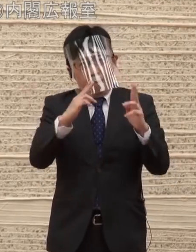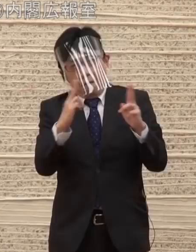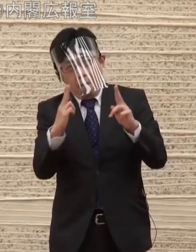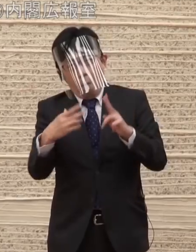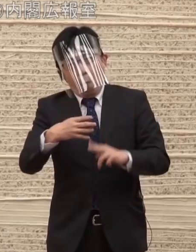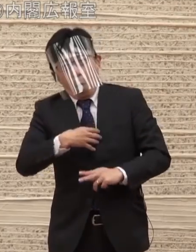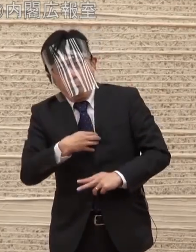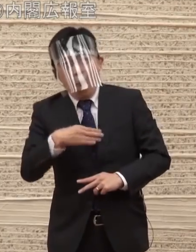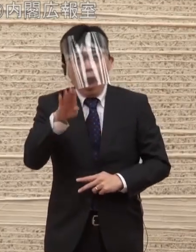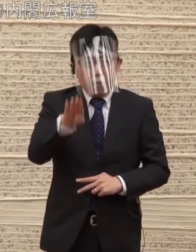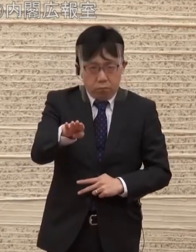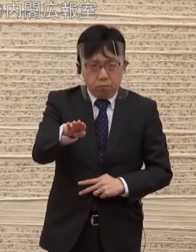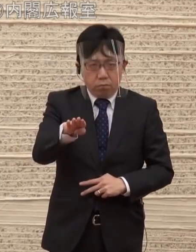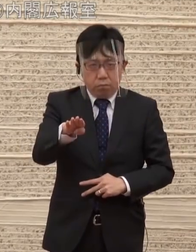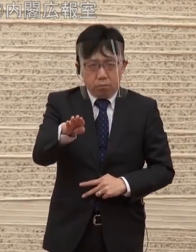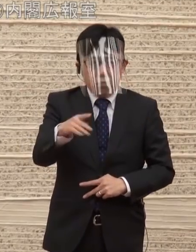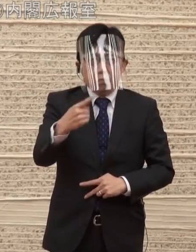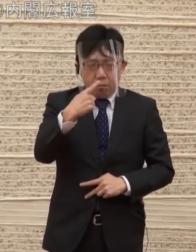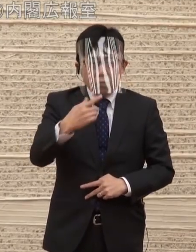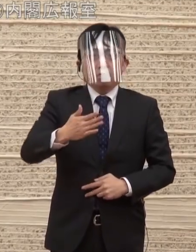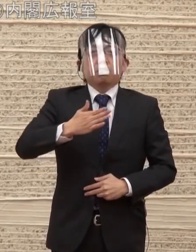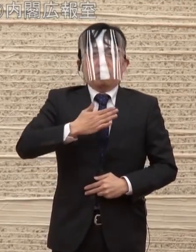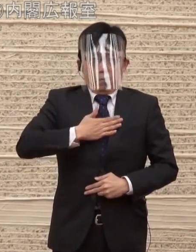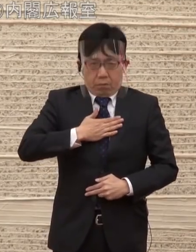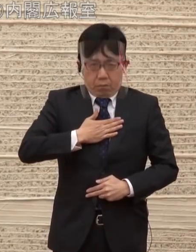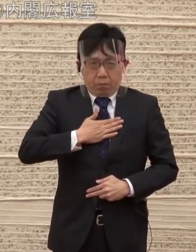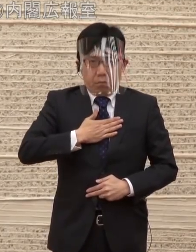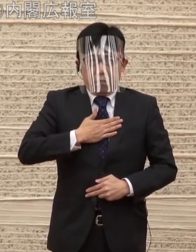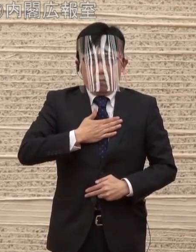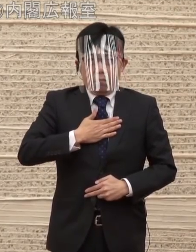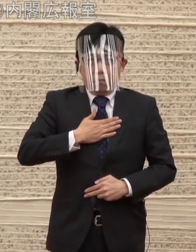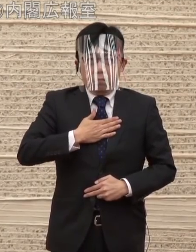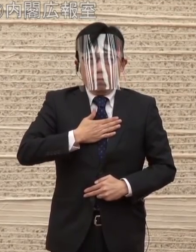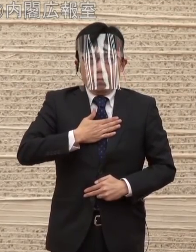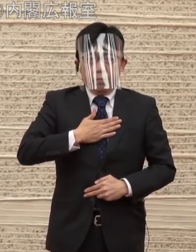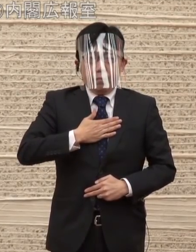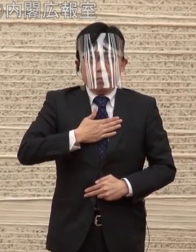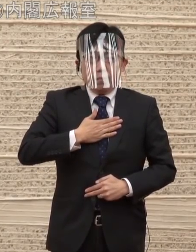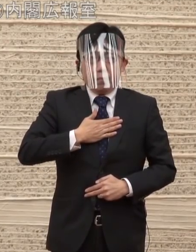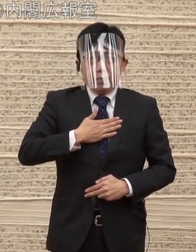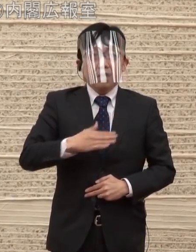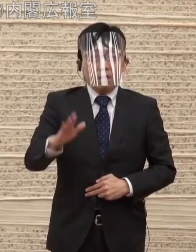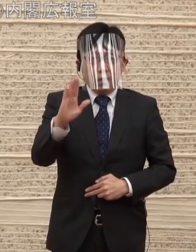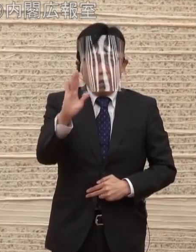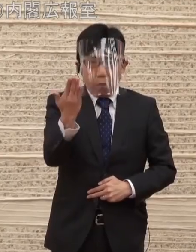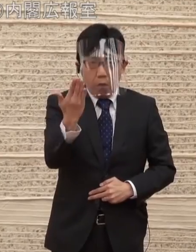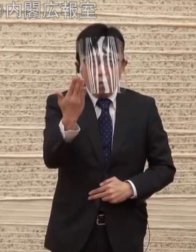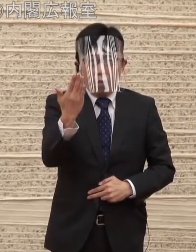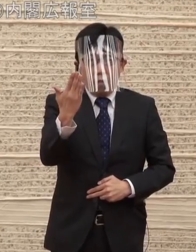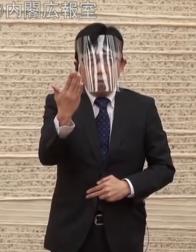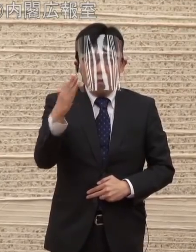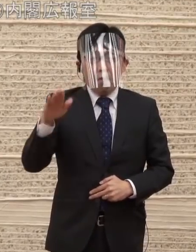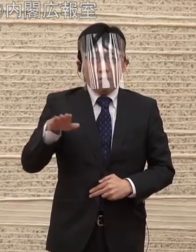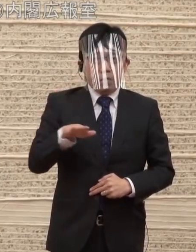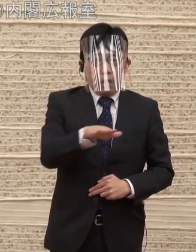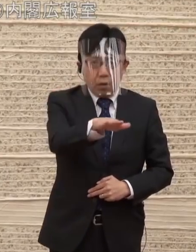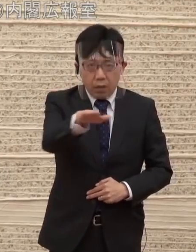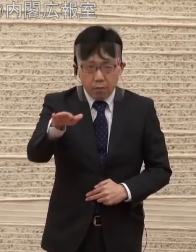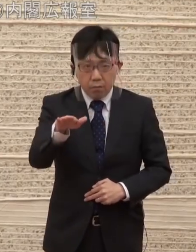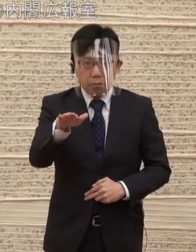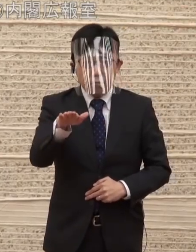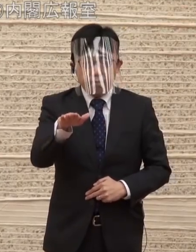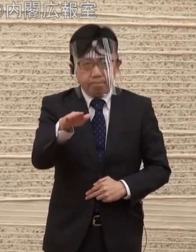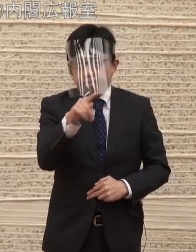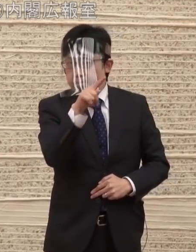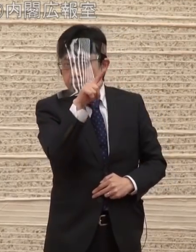は痛いほど分かっておりますそれでも希望はめいてき